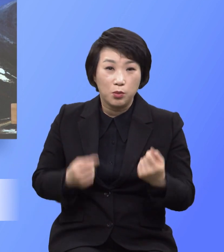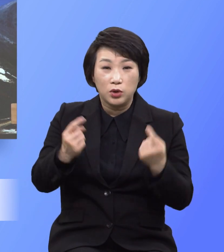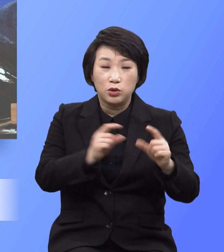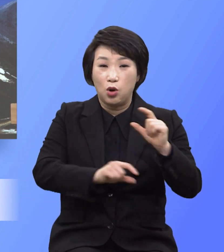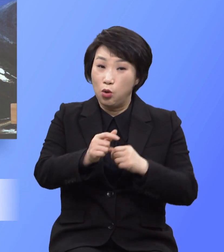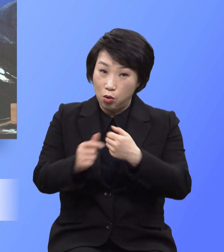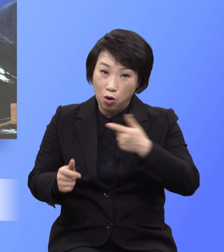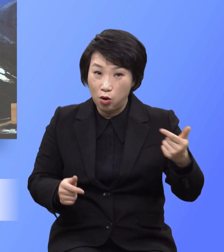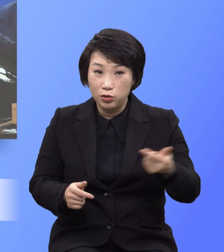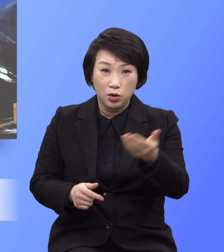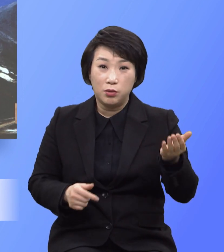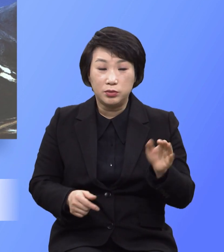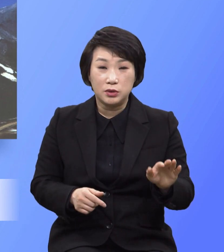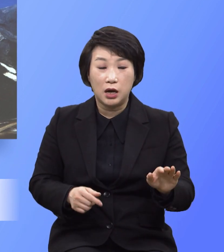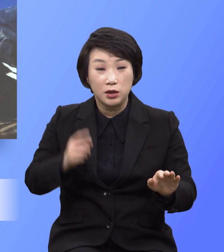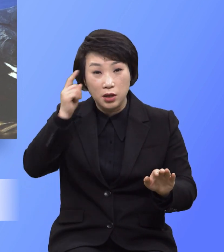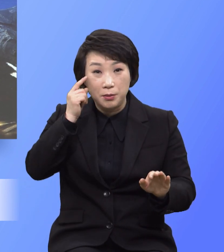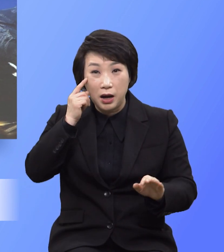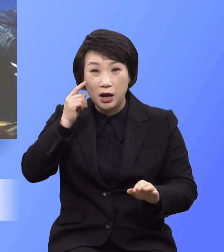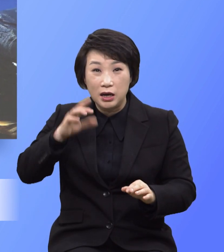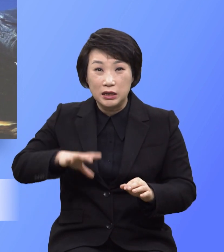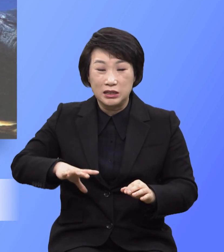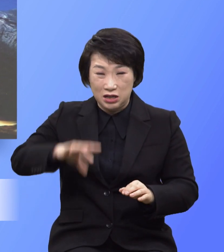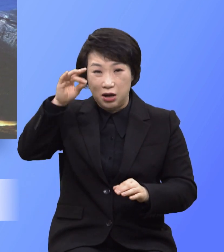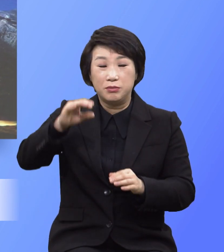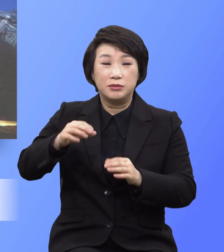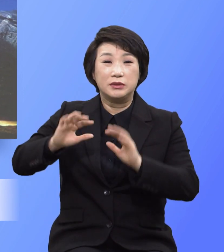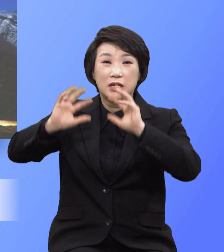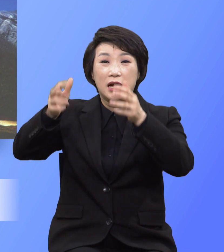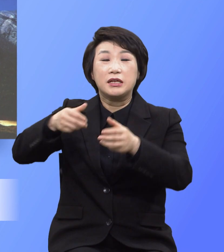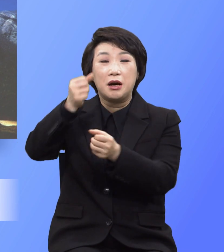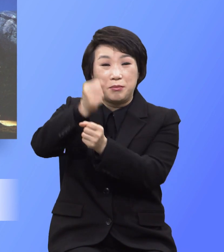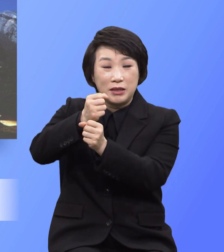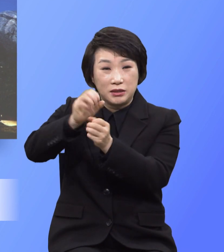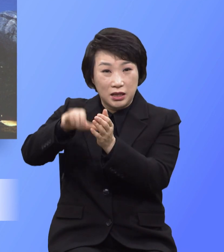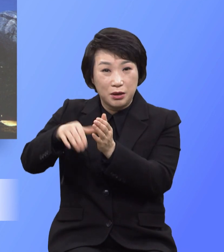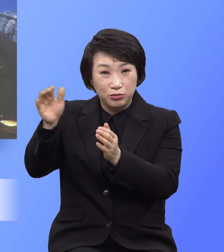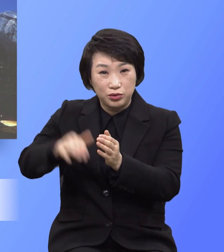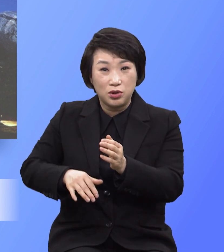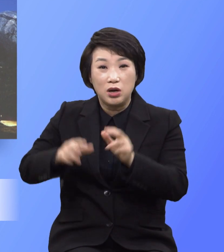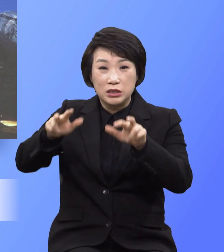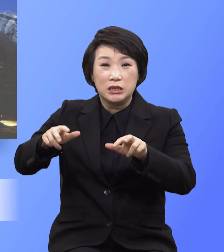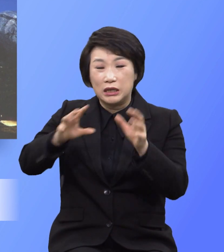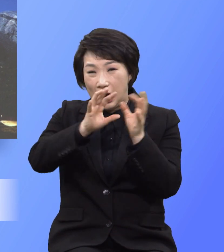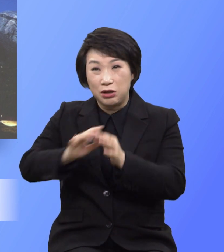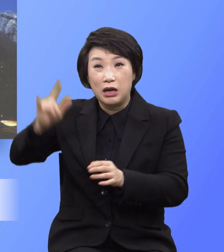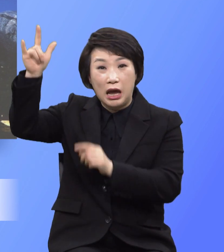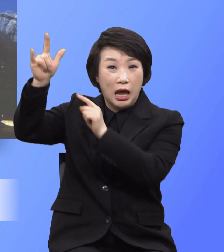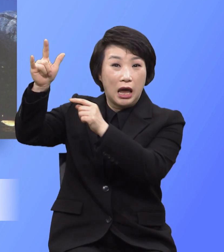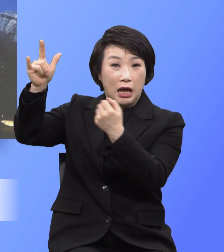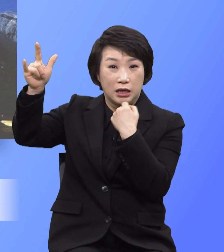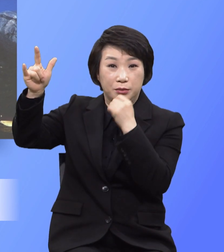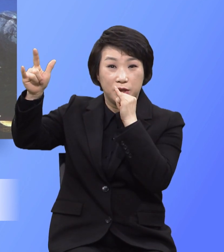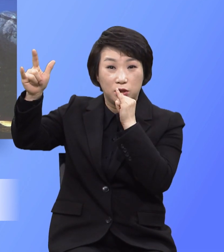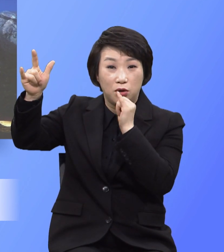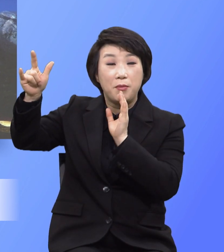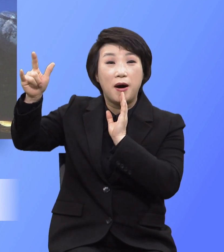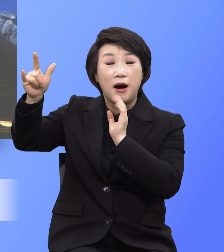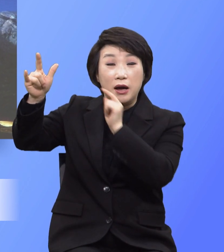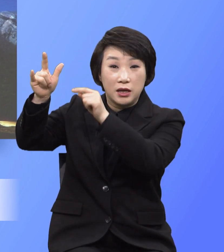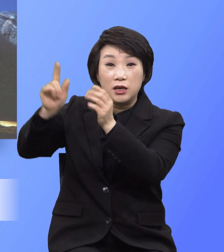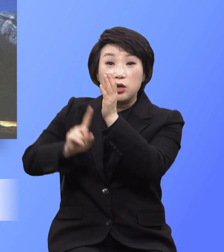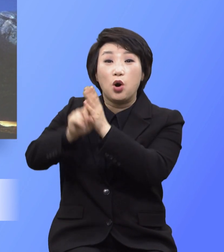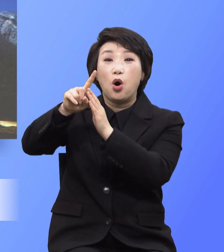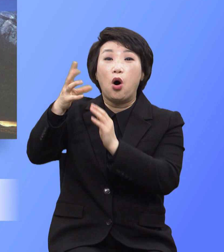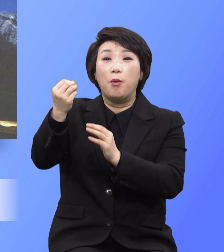보세요. 태초부터 지금까지 태양 에너지가 이글이글 불탑니다. 태양의 표면도의